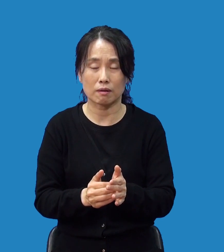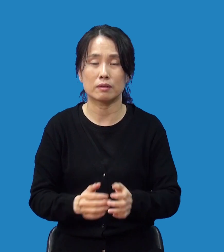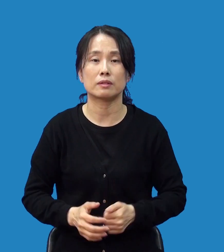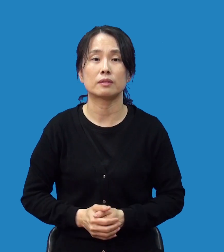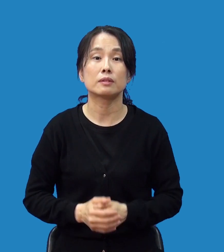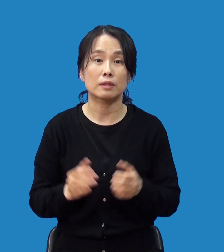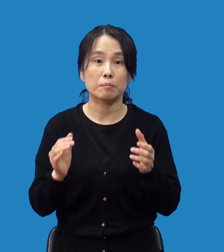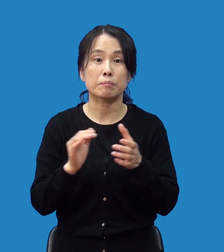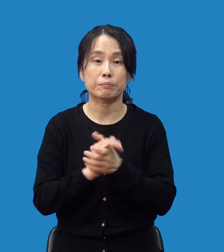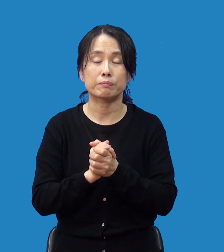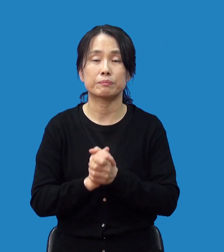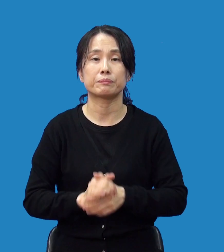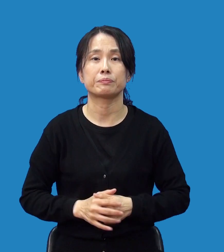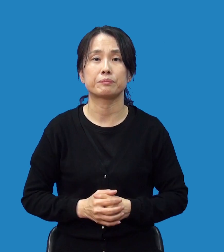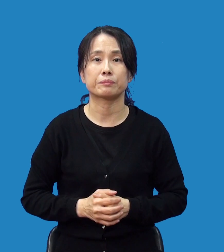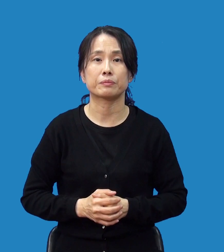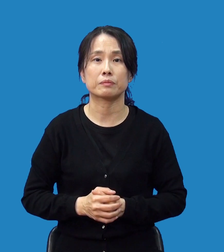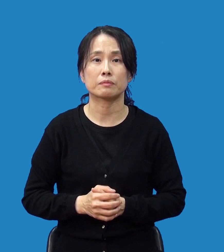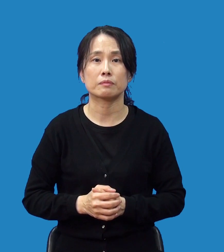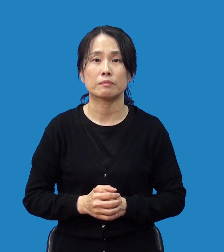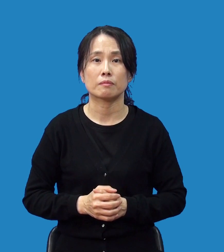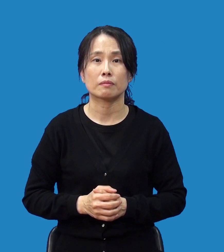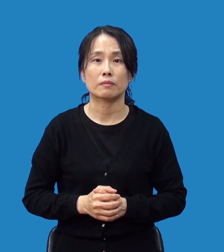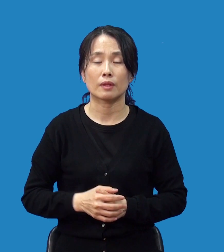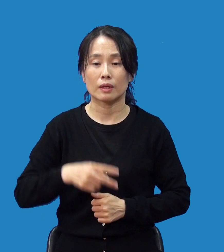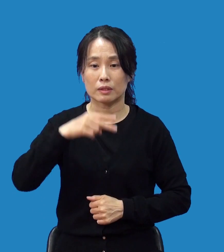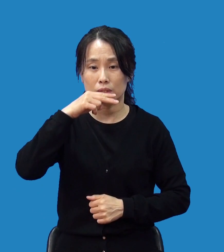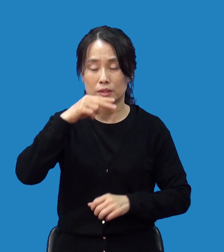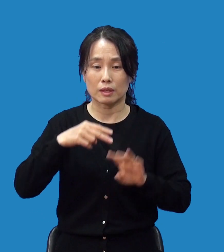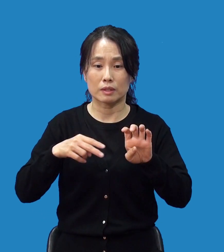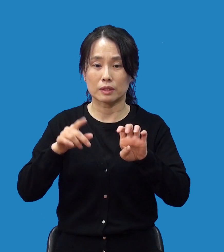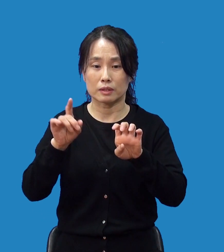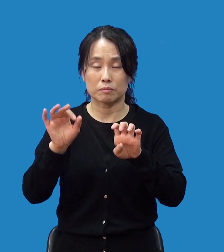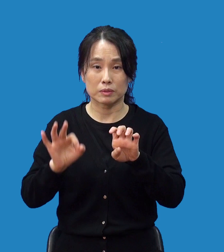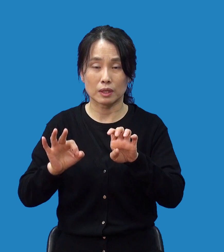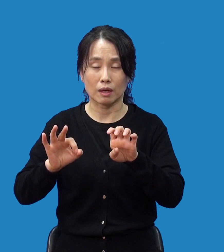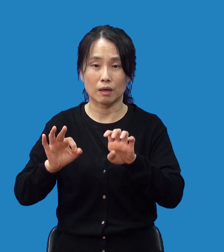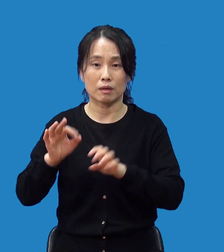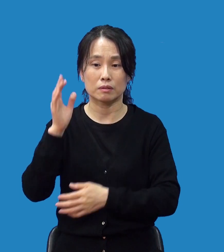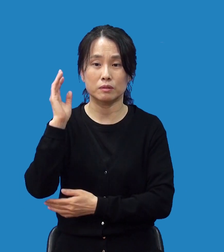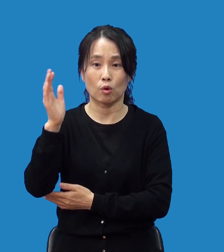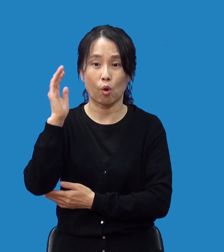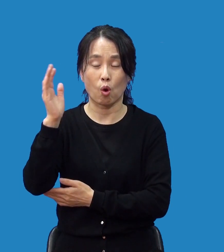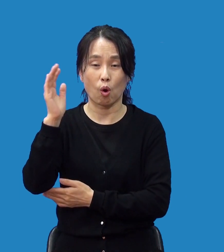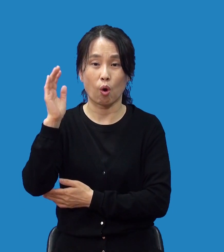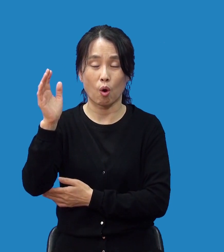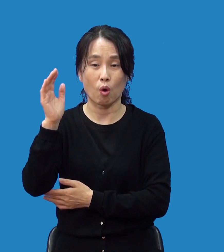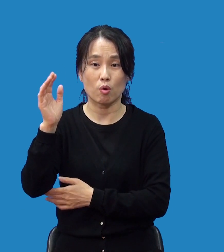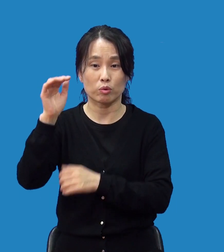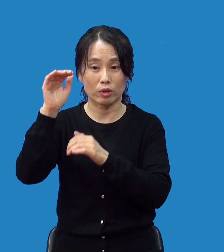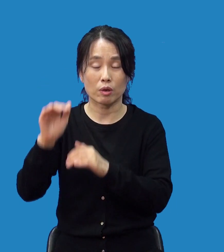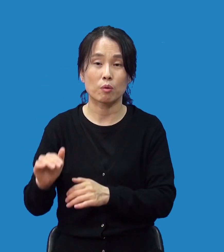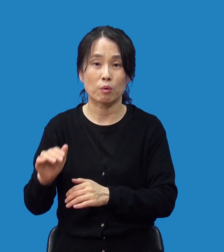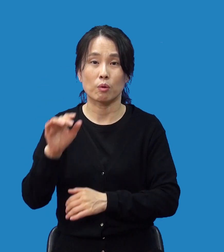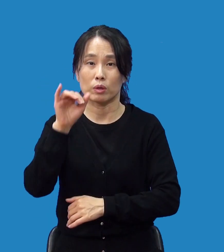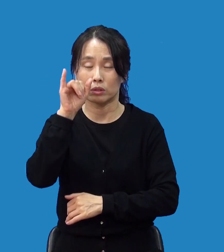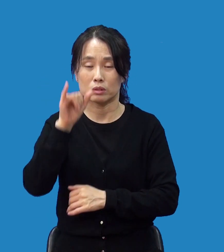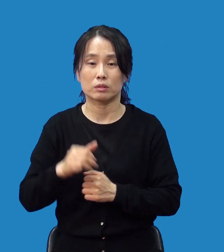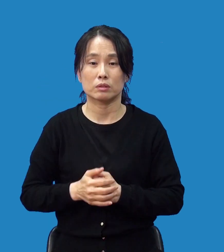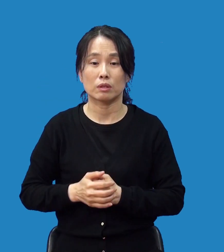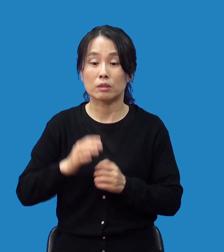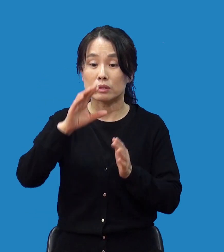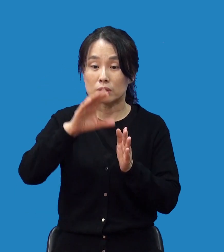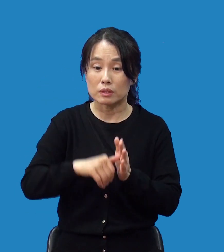할지니라. 아멘. 이사야 40장 예언자가 이렇게 외쳤을 때에 유다